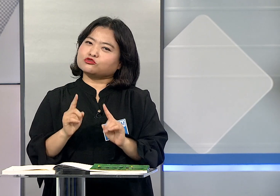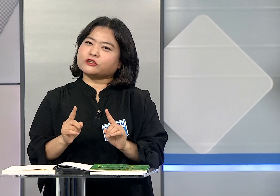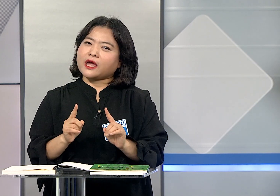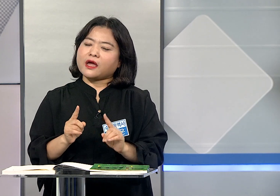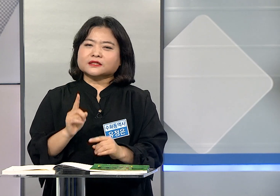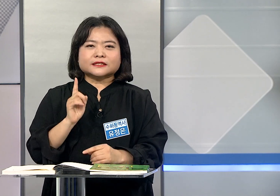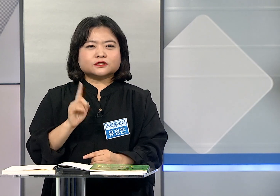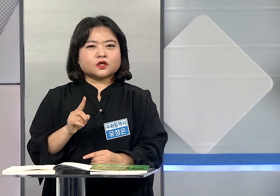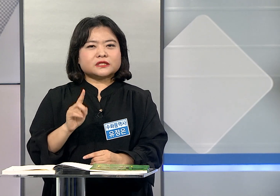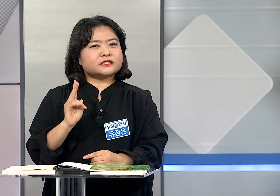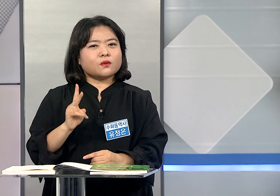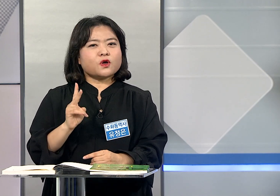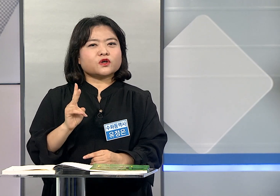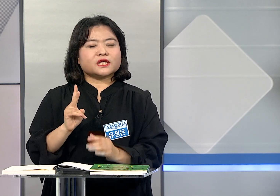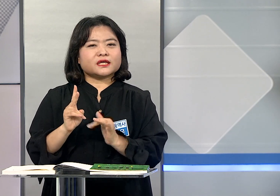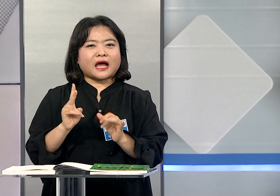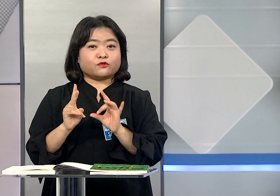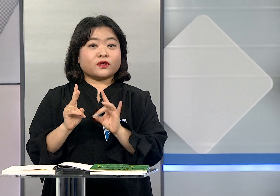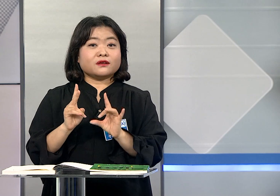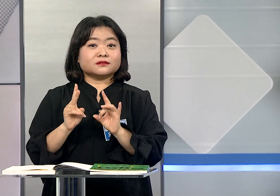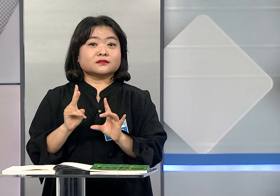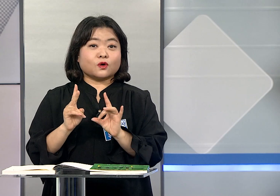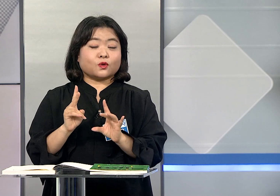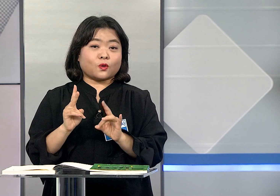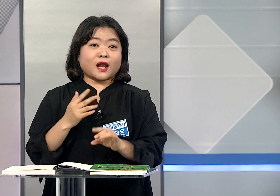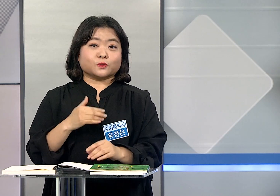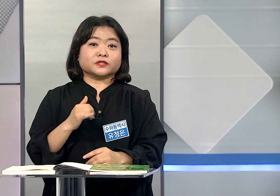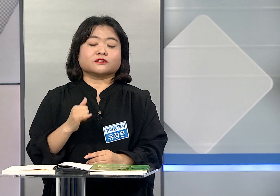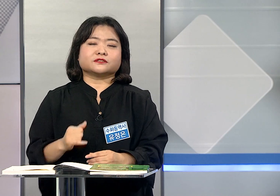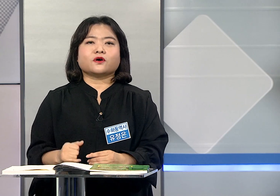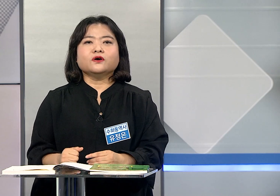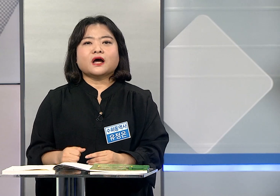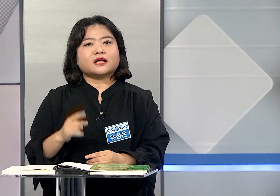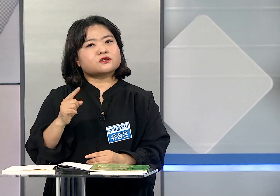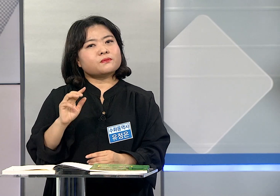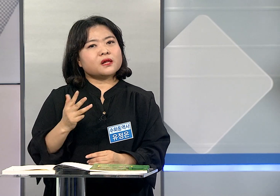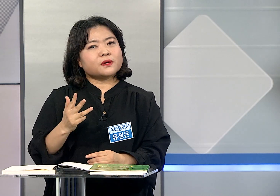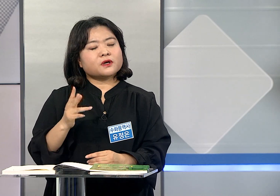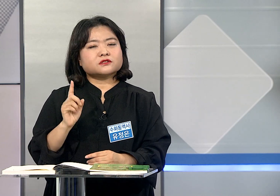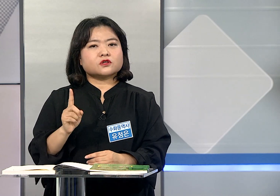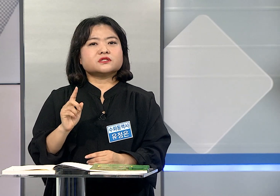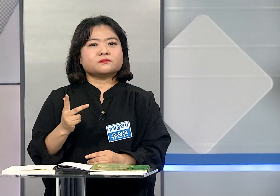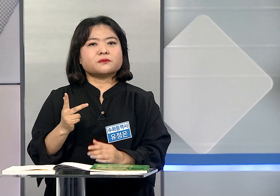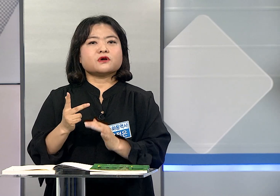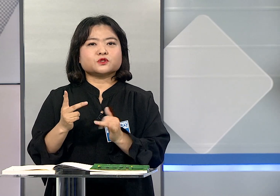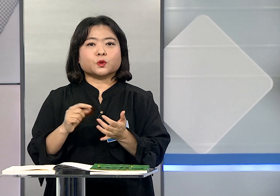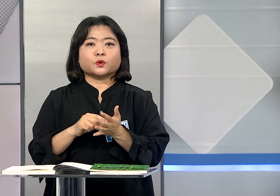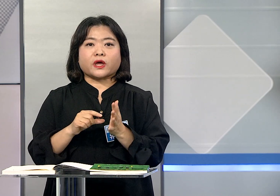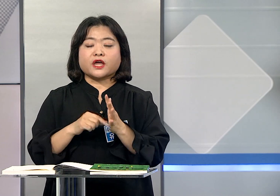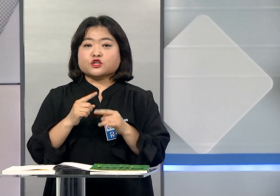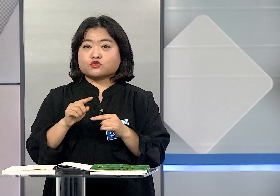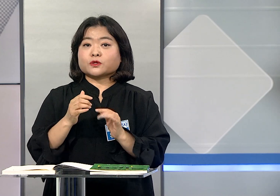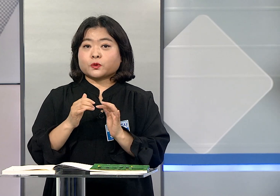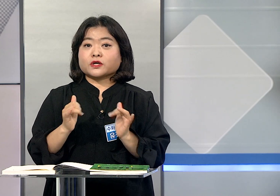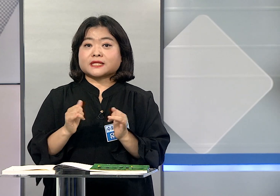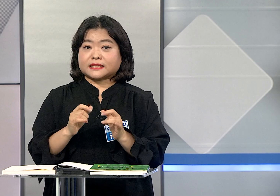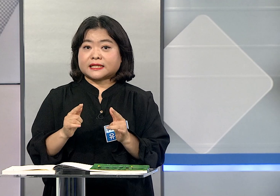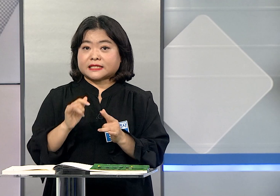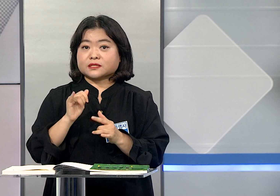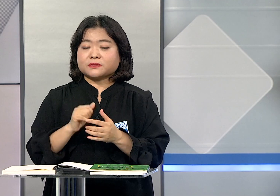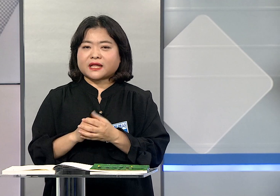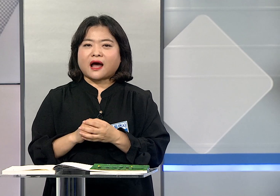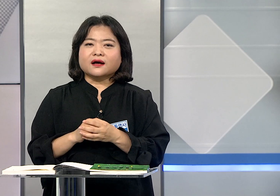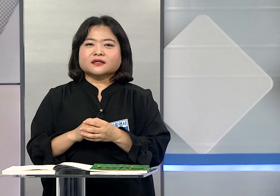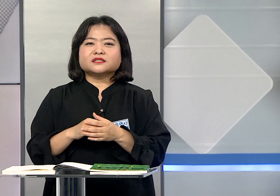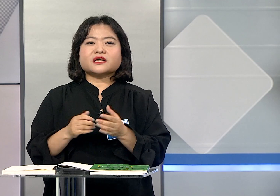저희들이 전국에 2,000명이 안 되는 걸로 알고 있거든요. 한 1,800명, 1,700명 정도의